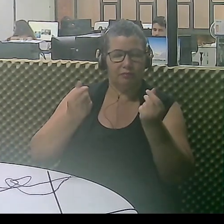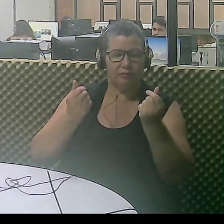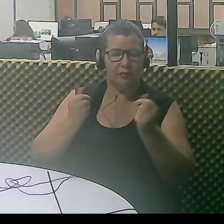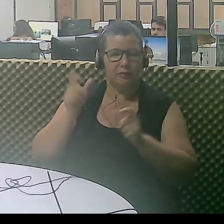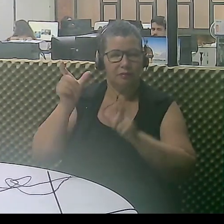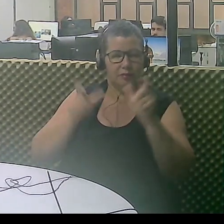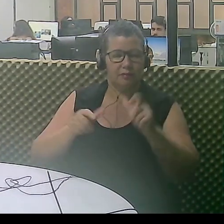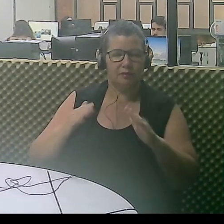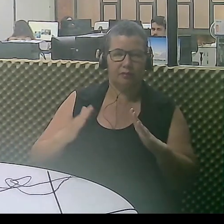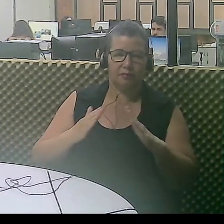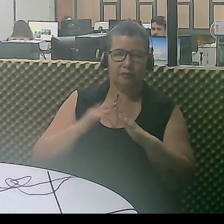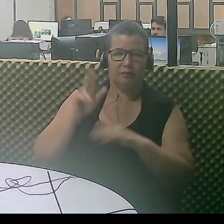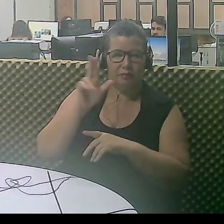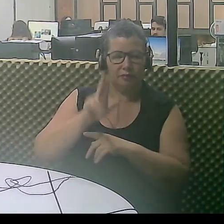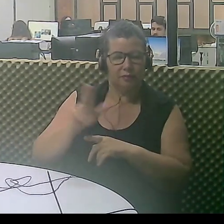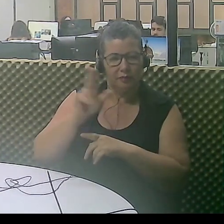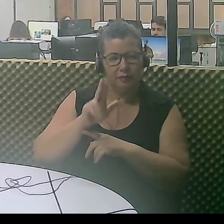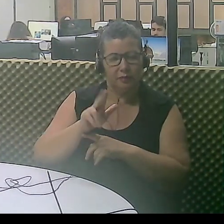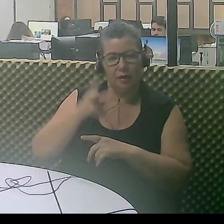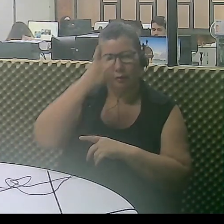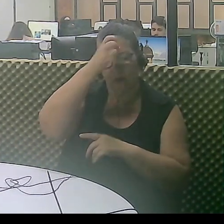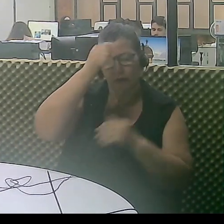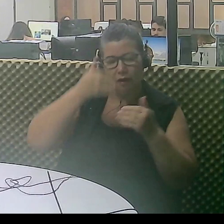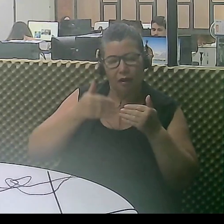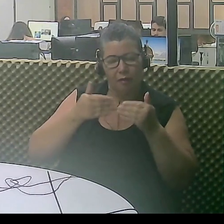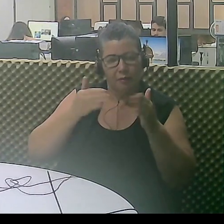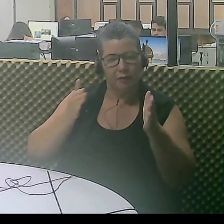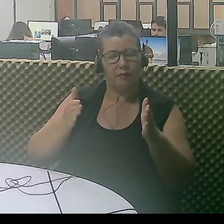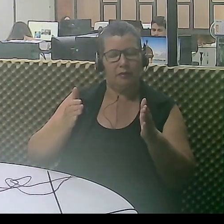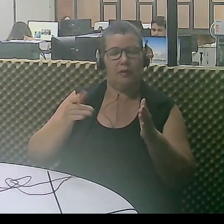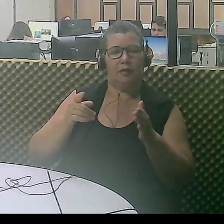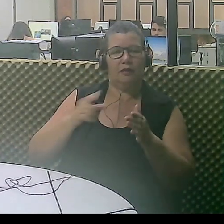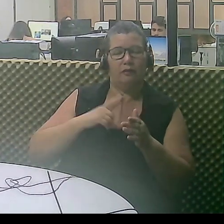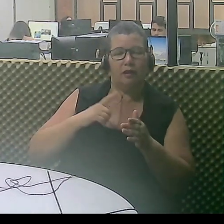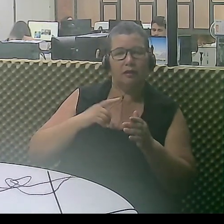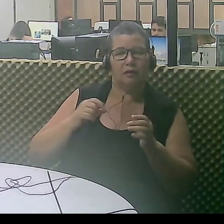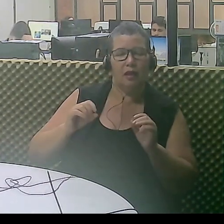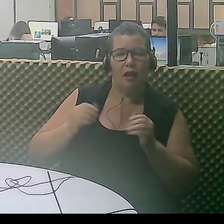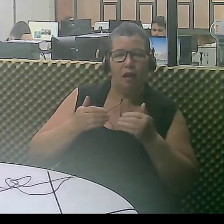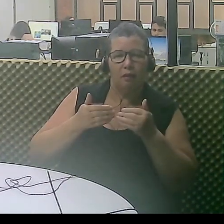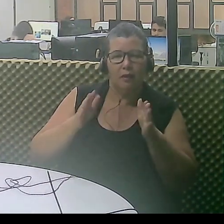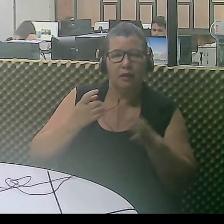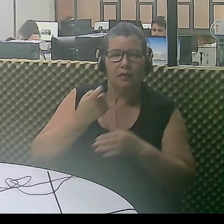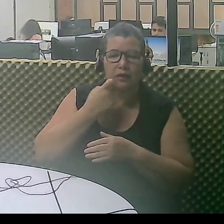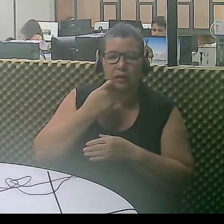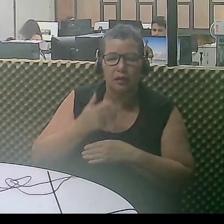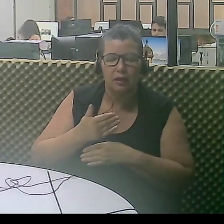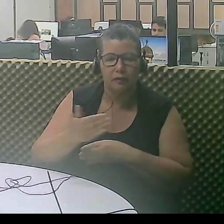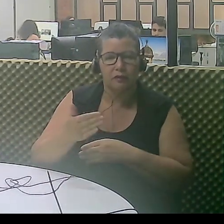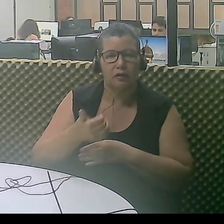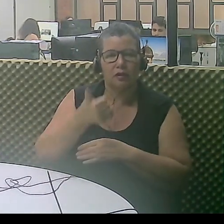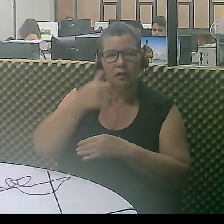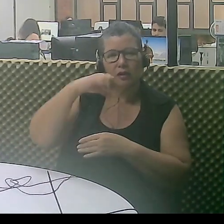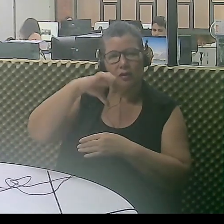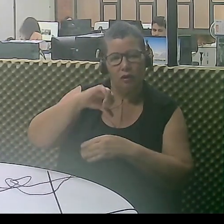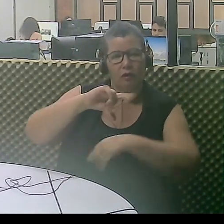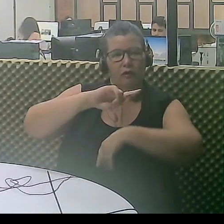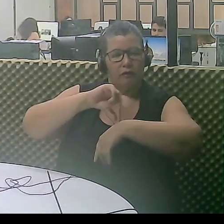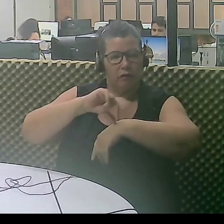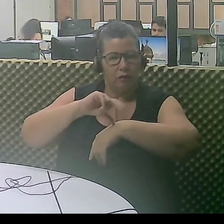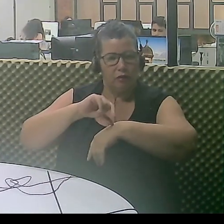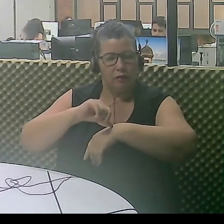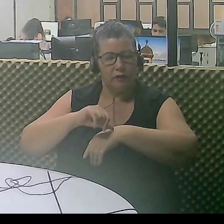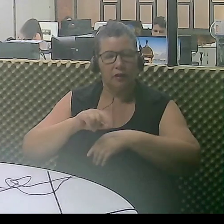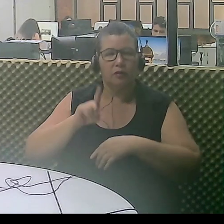Uberlândia apoia a realização da primeira edição do Megacom. O evento será aberto nesta sexta às 19 horas e seguirá